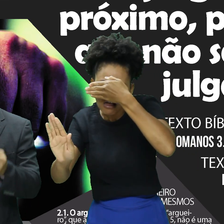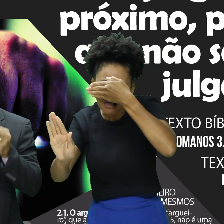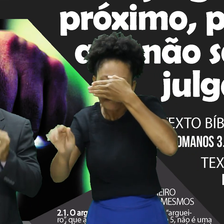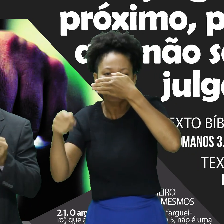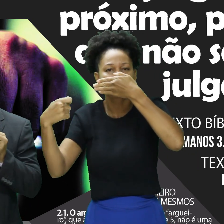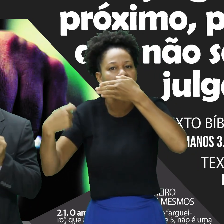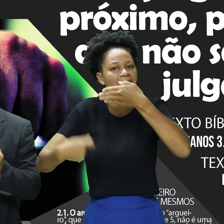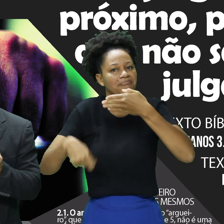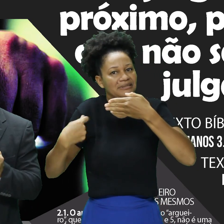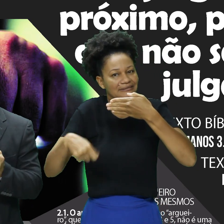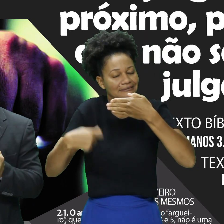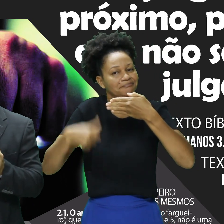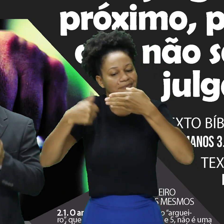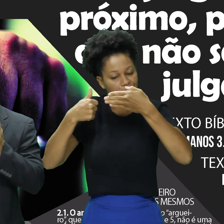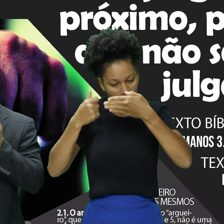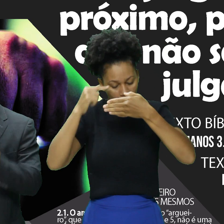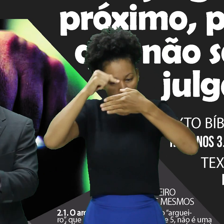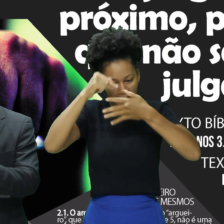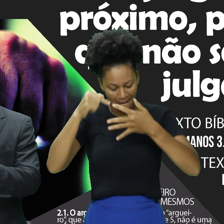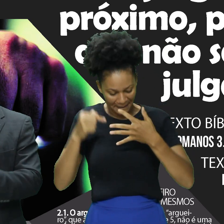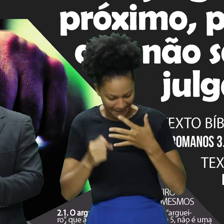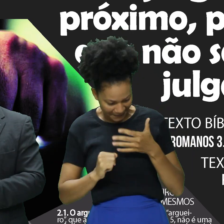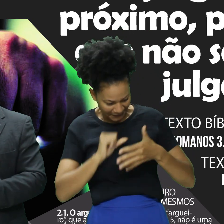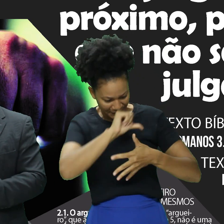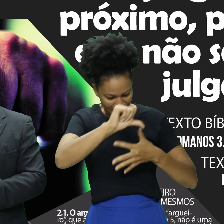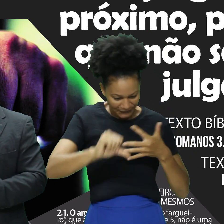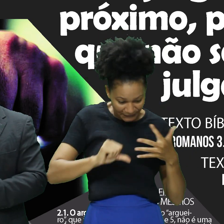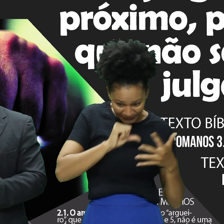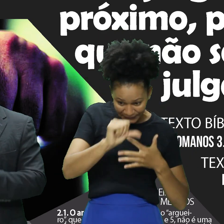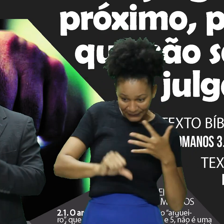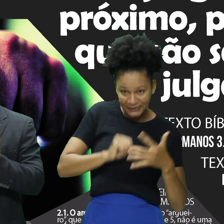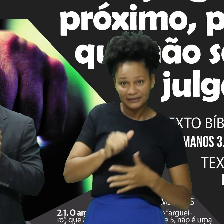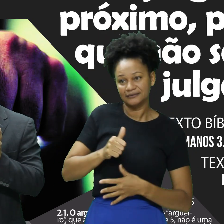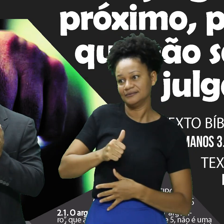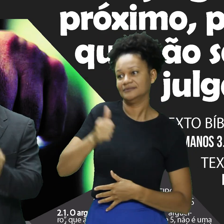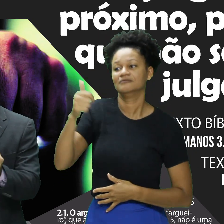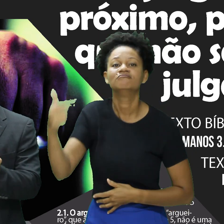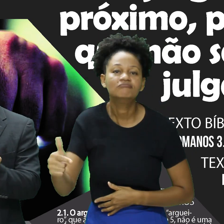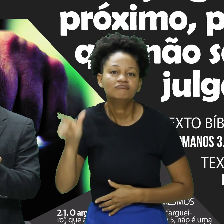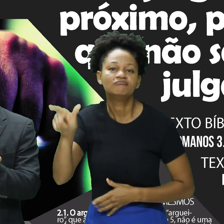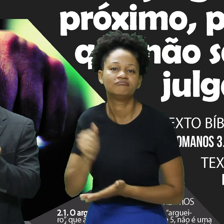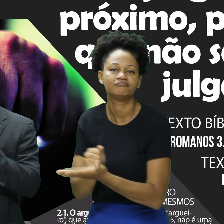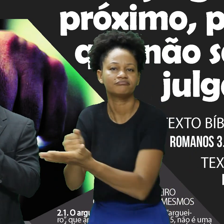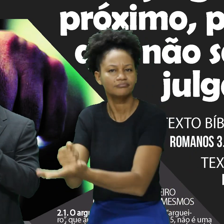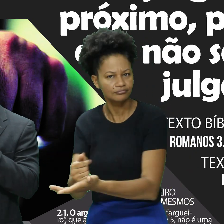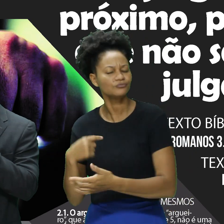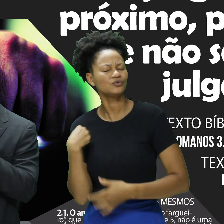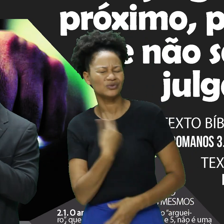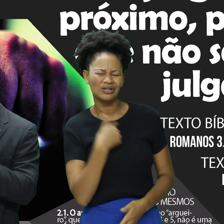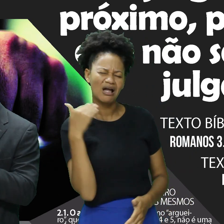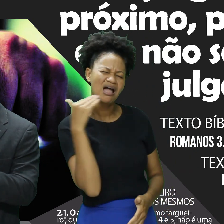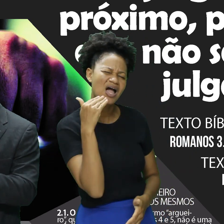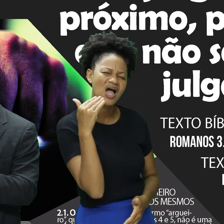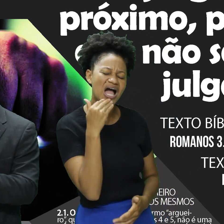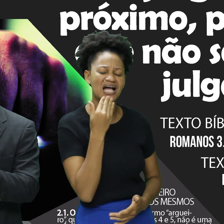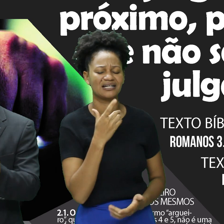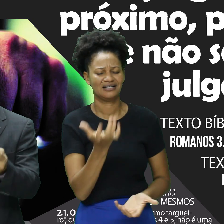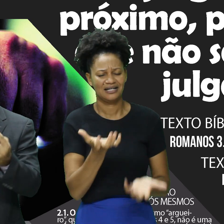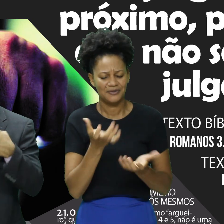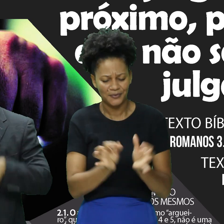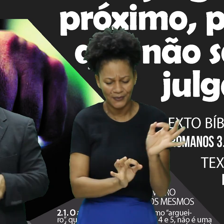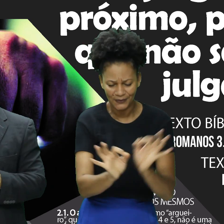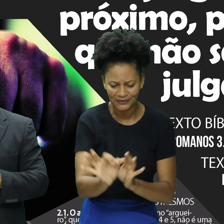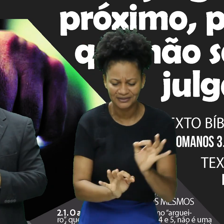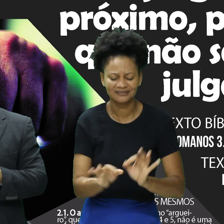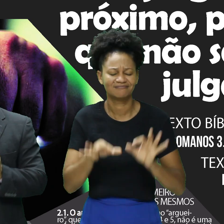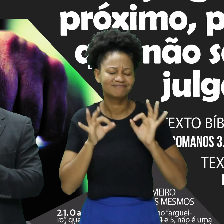nos consertar. E nós temos falhas. Nós queremos acertar, queremos fazer as coisas certas, mas